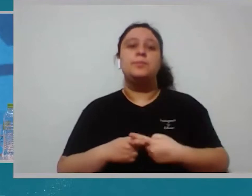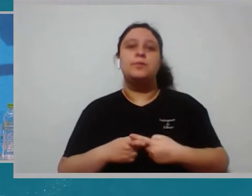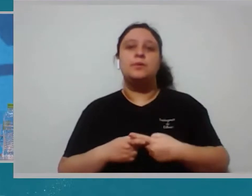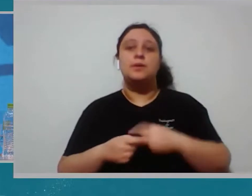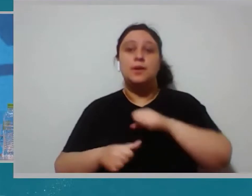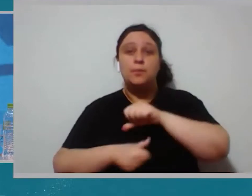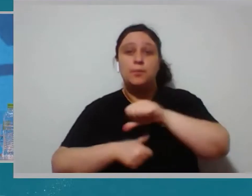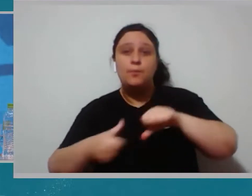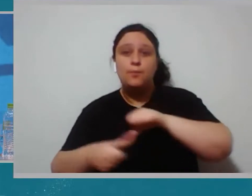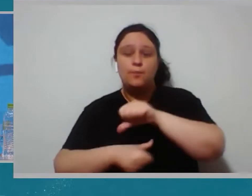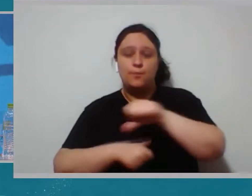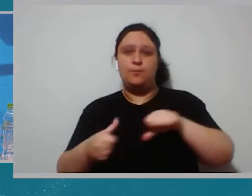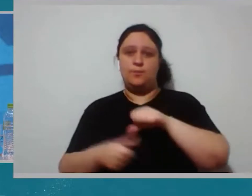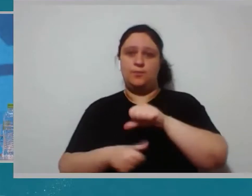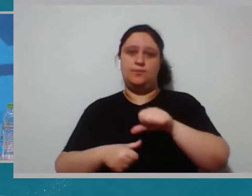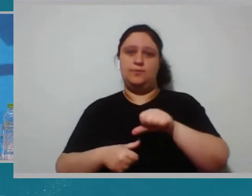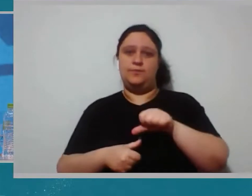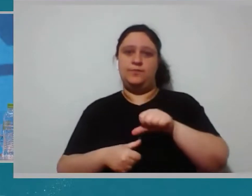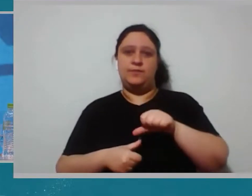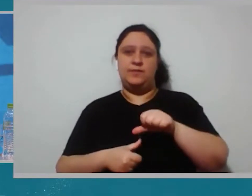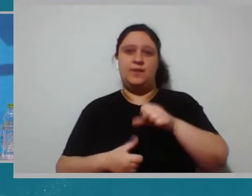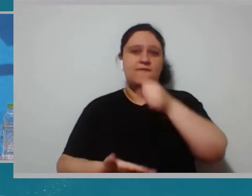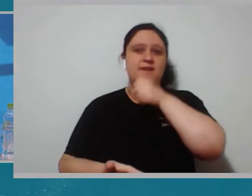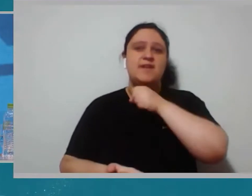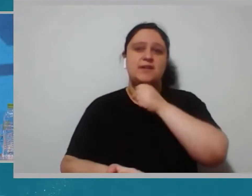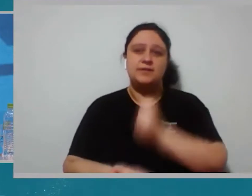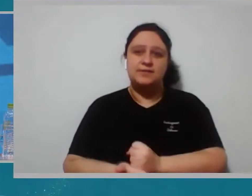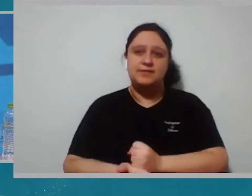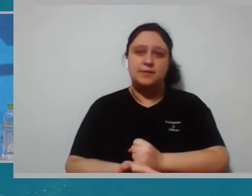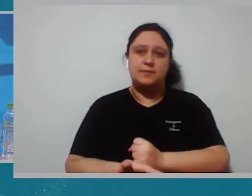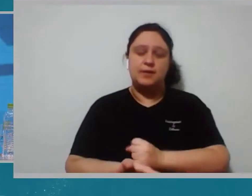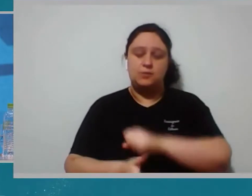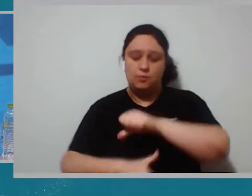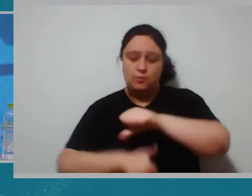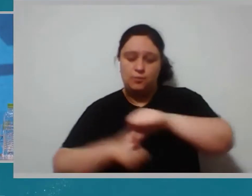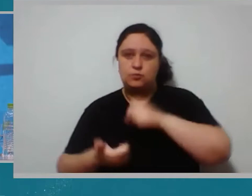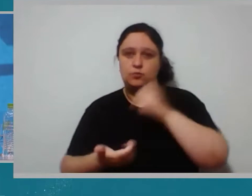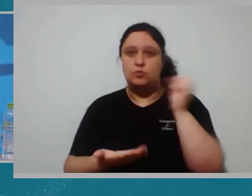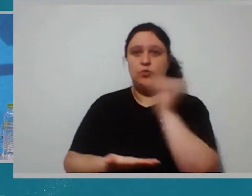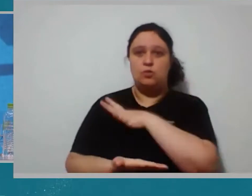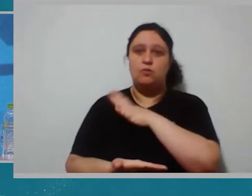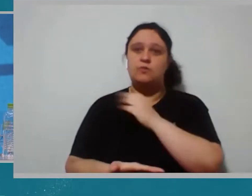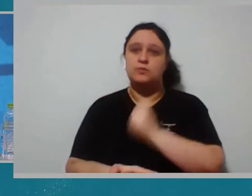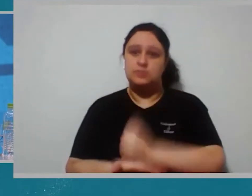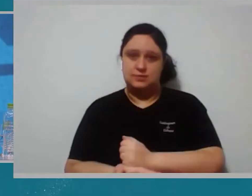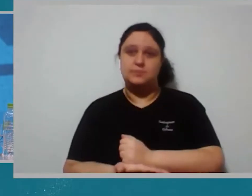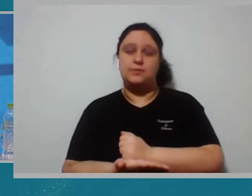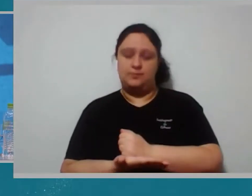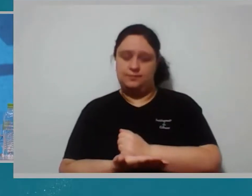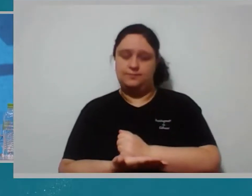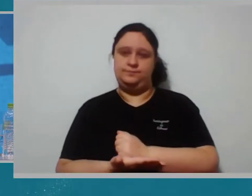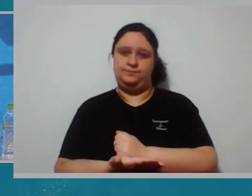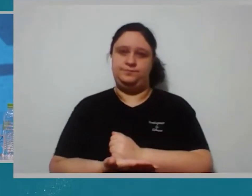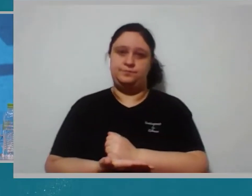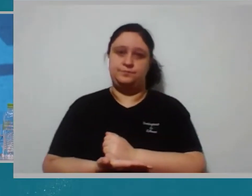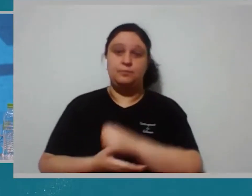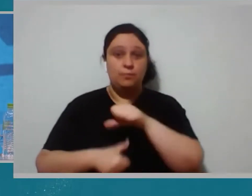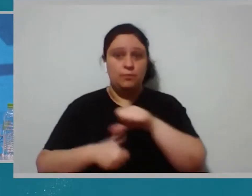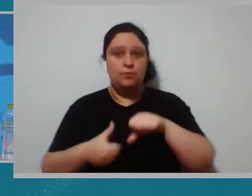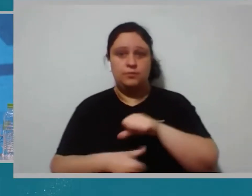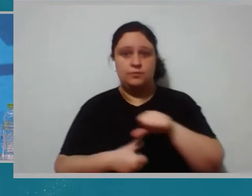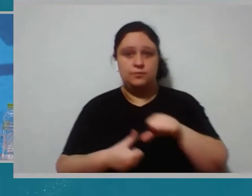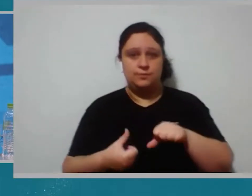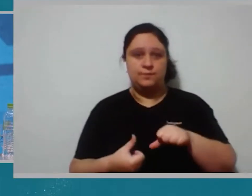da era do Velho Testamento para Novo Testamento. Até agora é